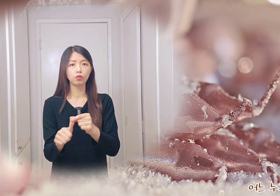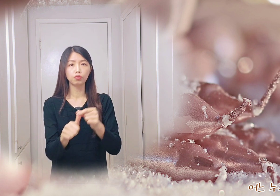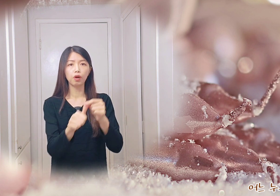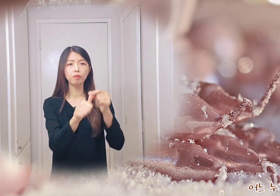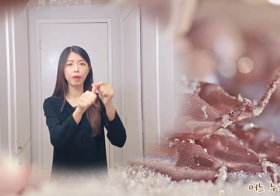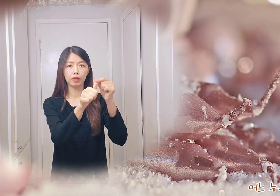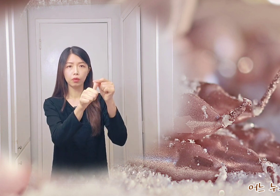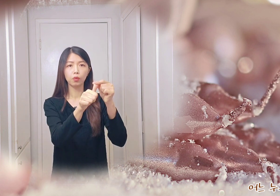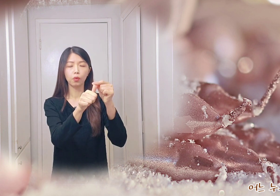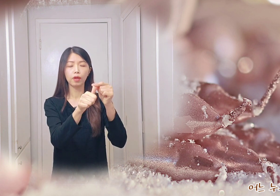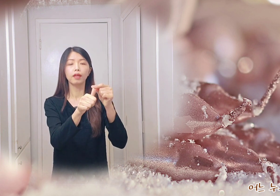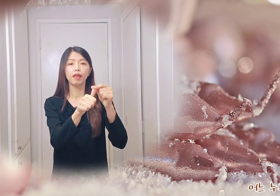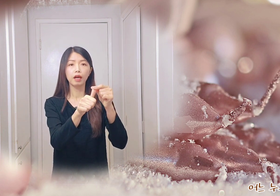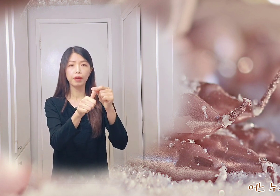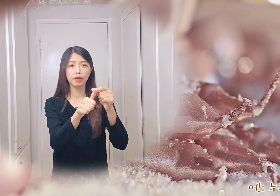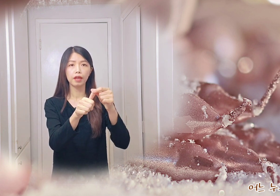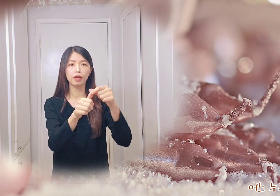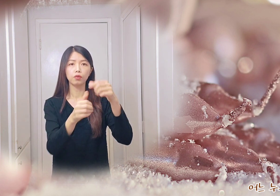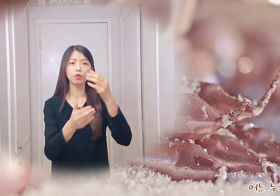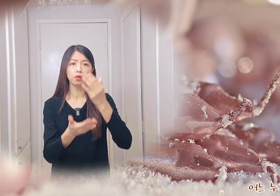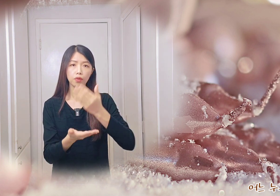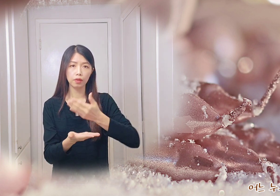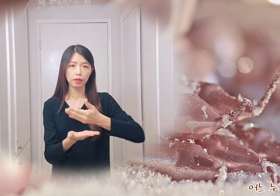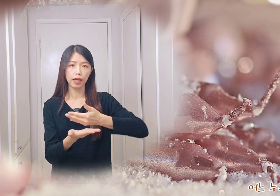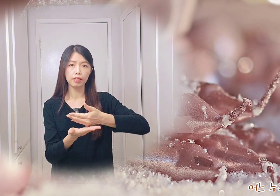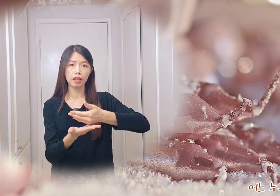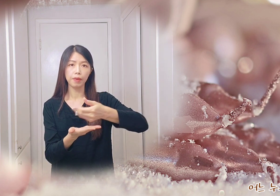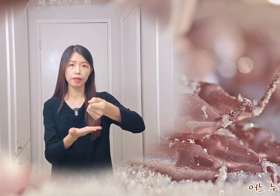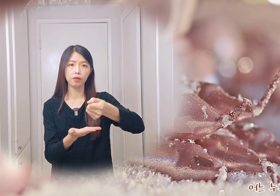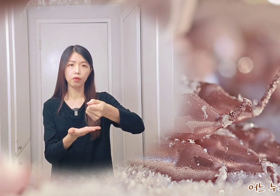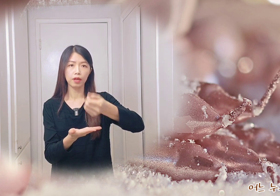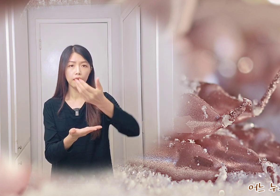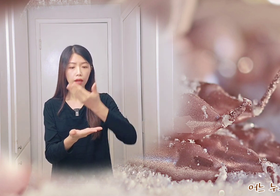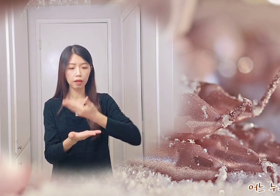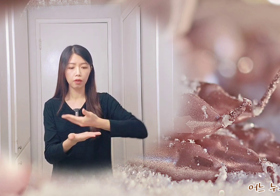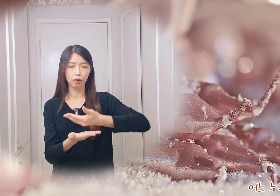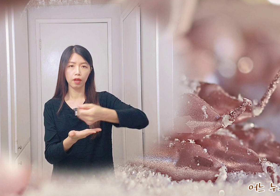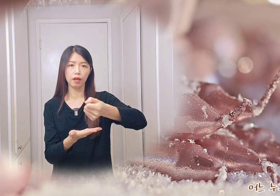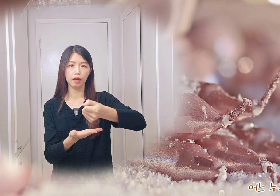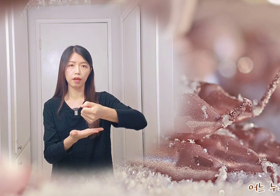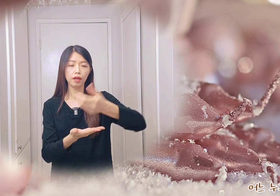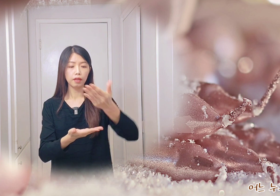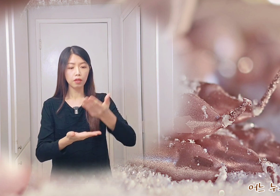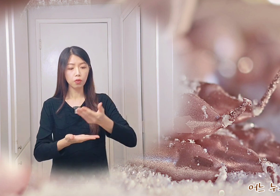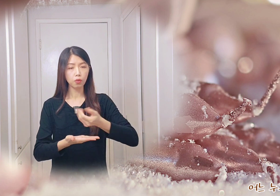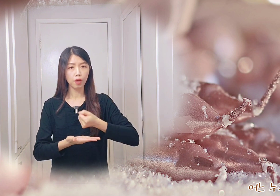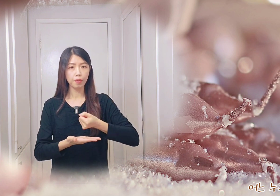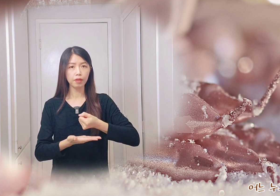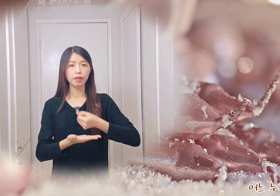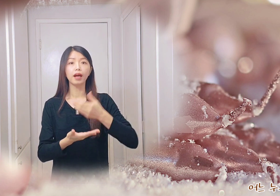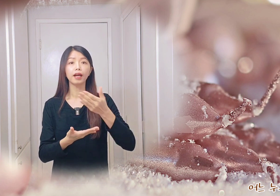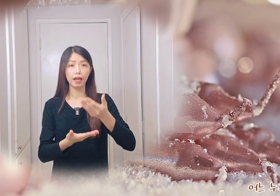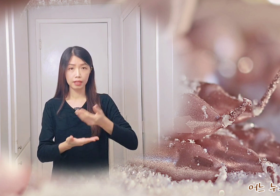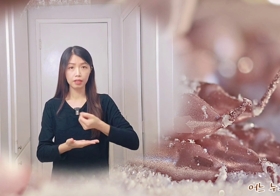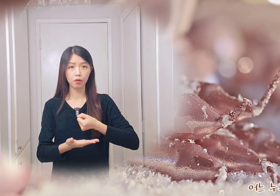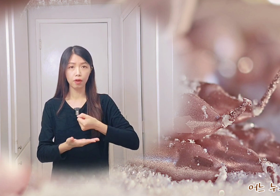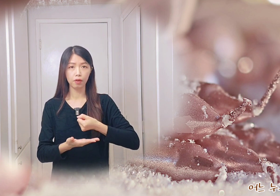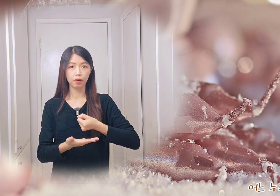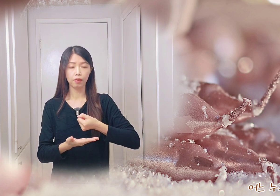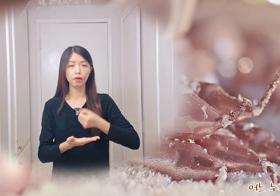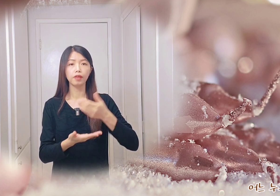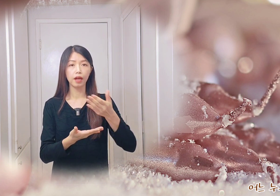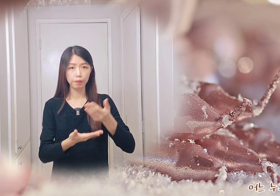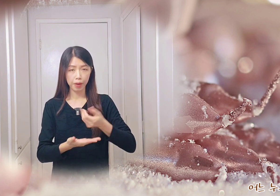뜻입니다. 구원받도록. 내가 받는 게 아니고 다른 사람이 받는 거니까 이렇게 내 쪽으로 하면은 내가 가지는